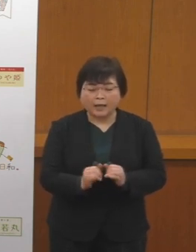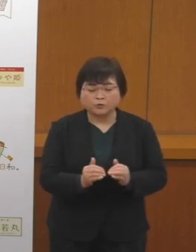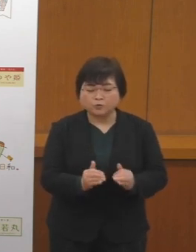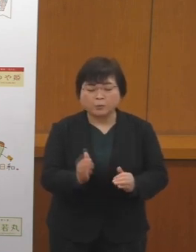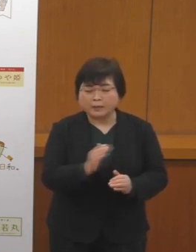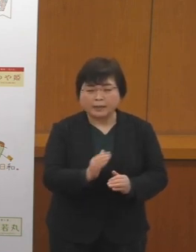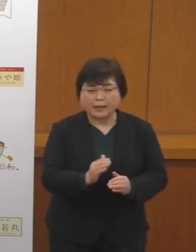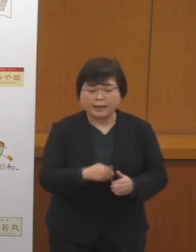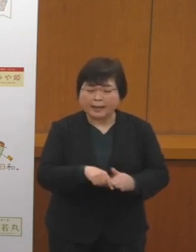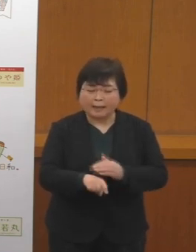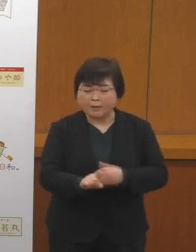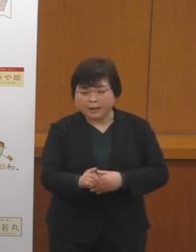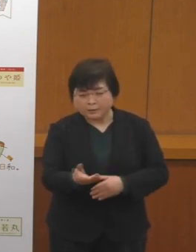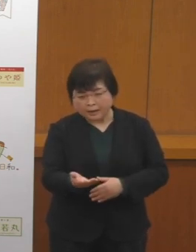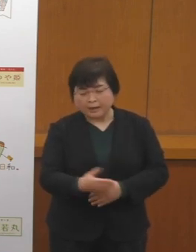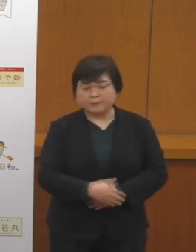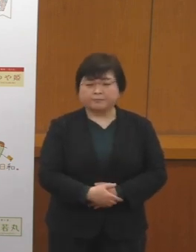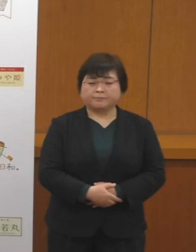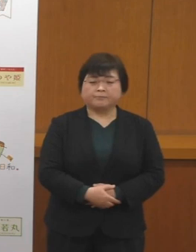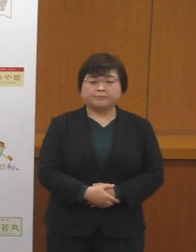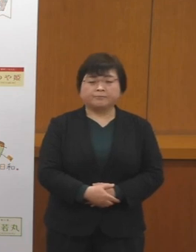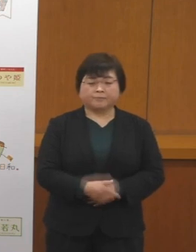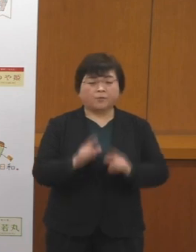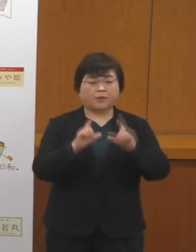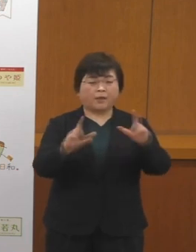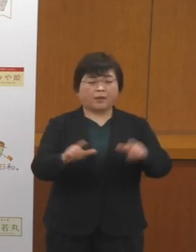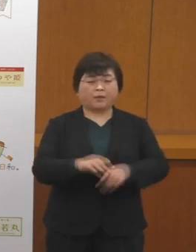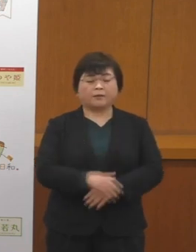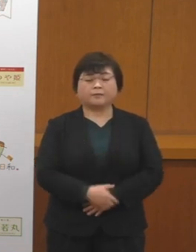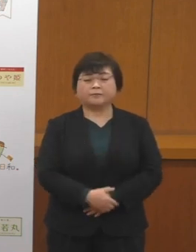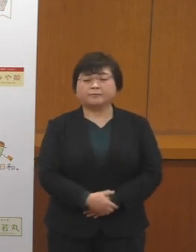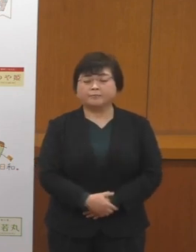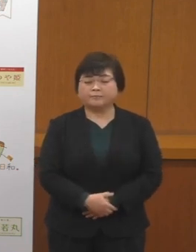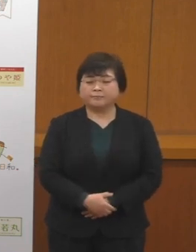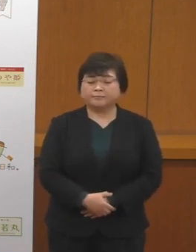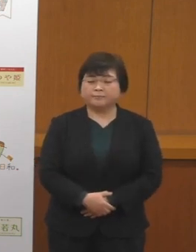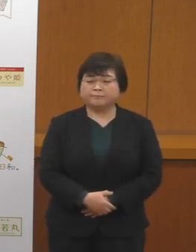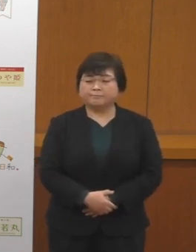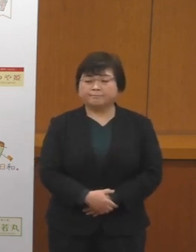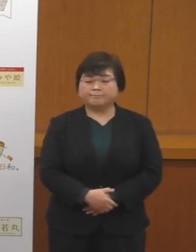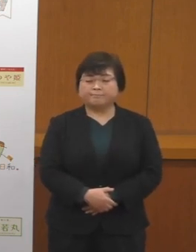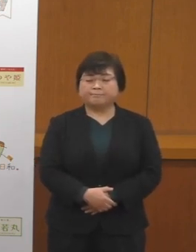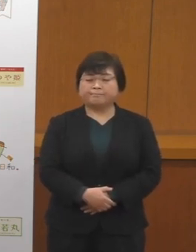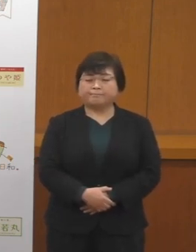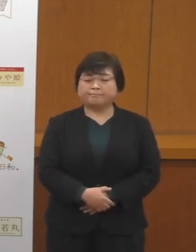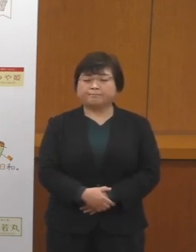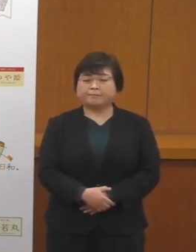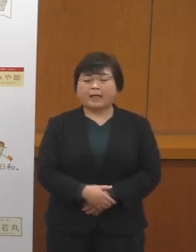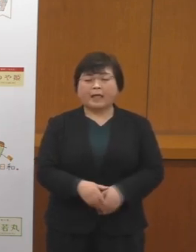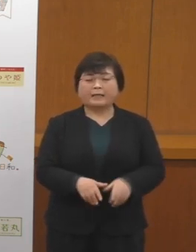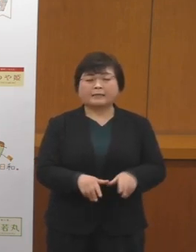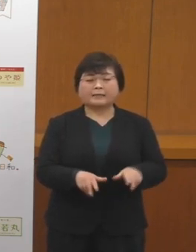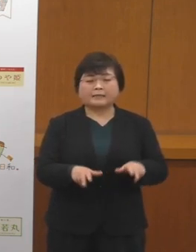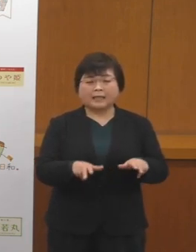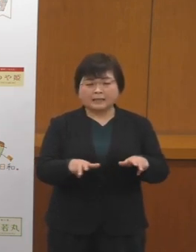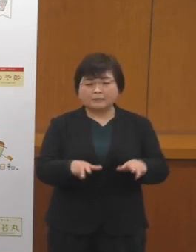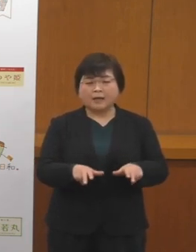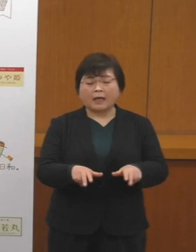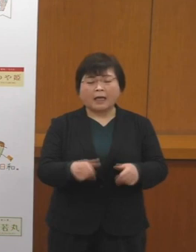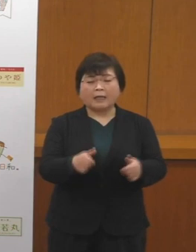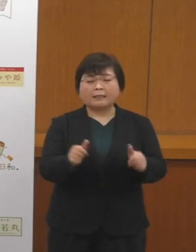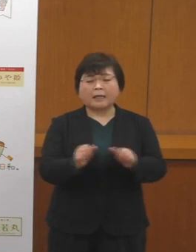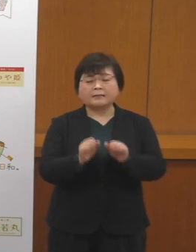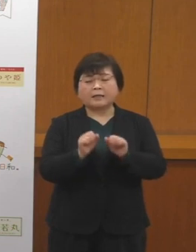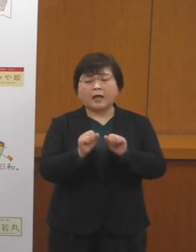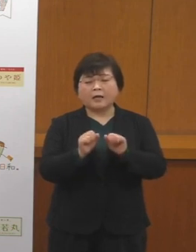なるかというそうですねあのやっぱり政治は男性が